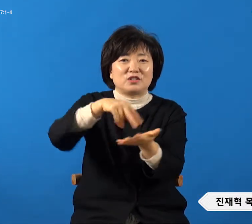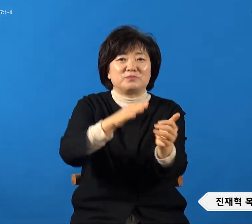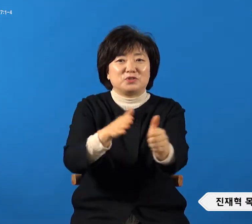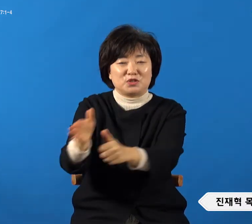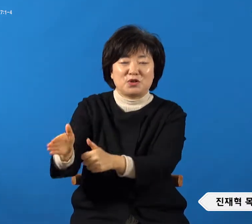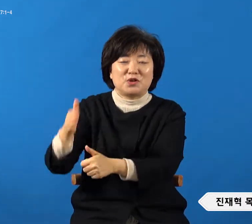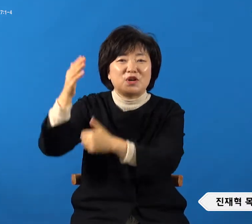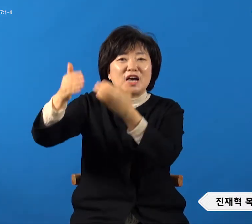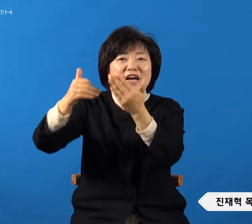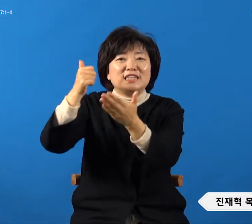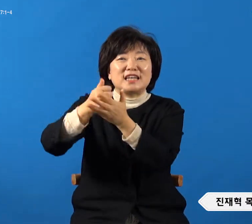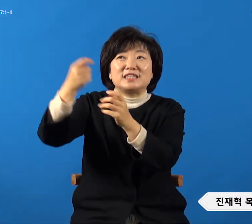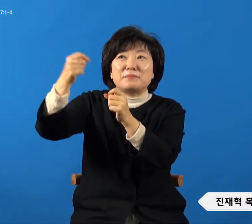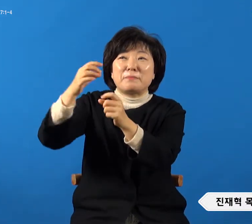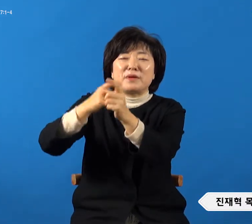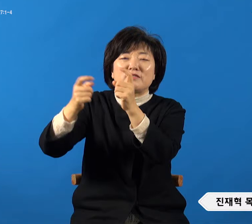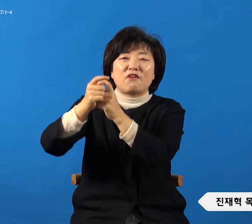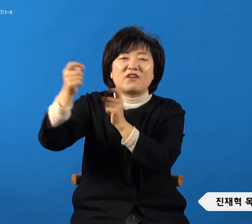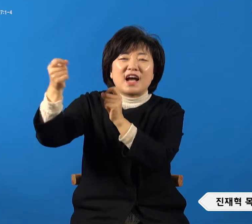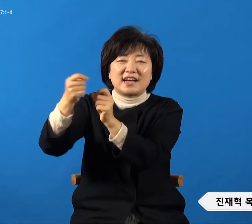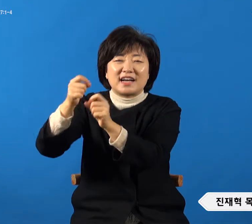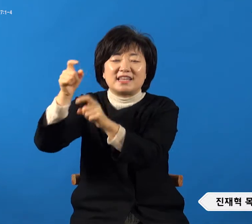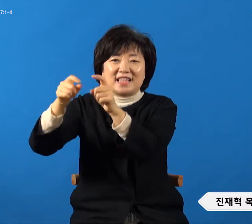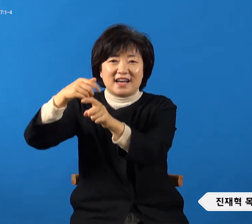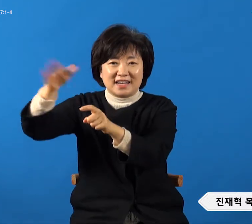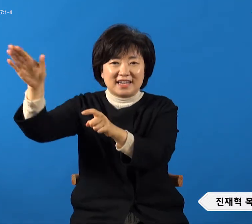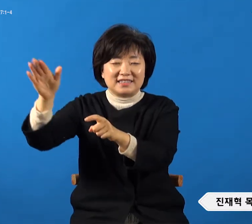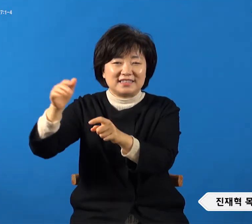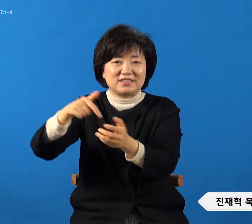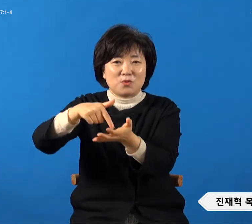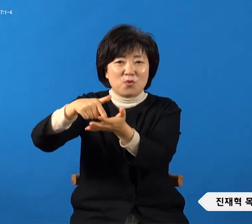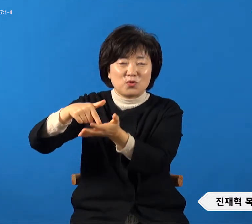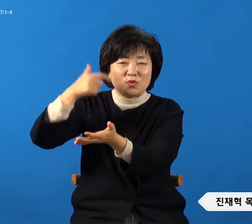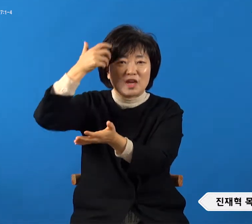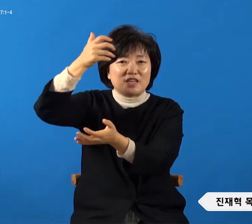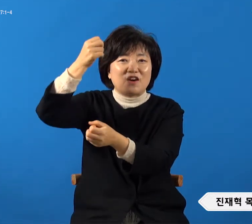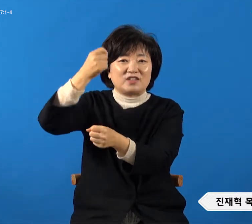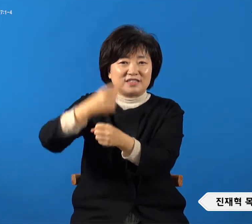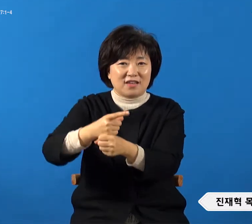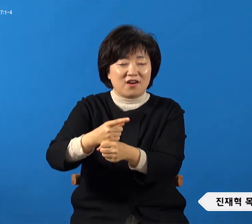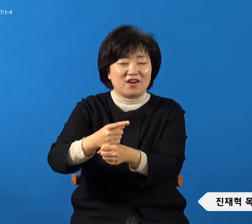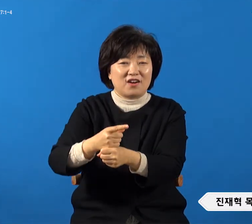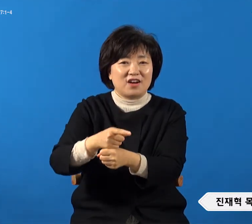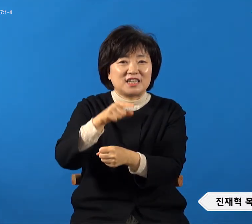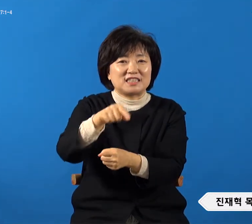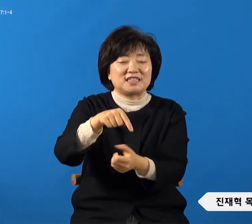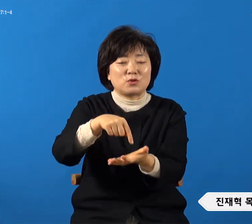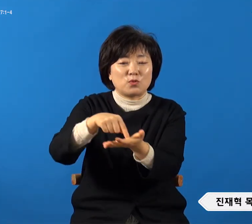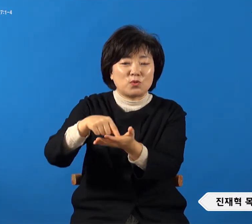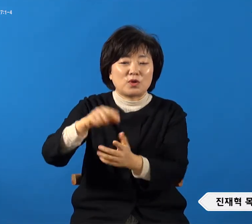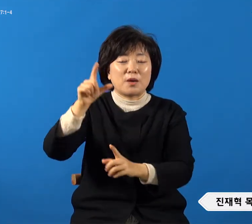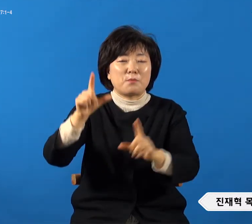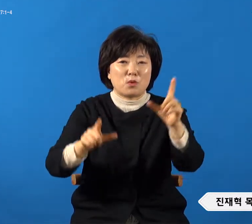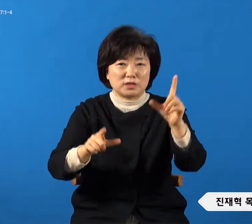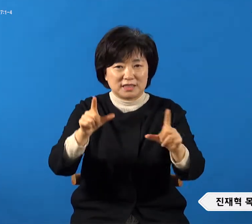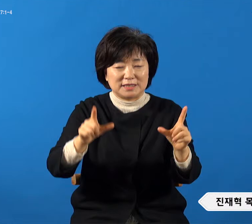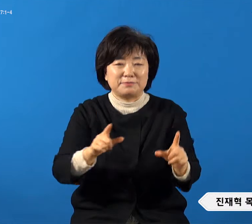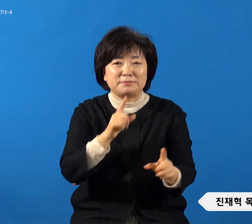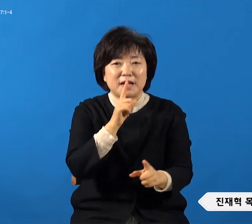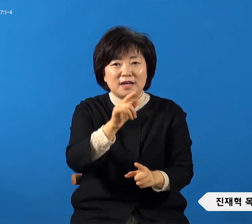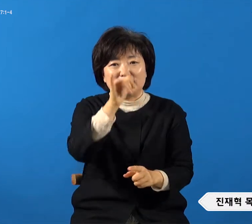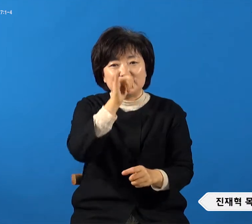서십시오. 하나님 앞에 더 가까이 가는 고독의 영성, 바로 이 고독의 모습을